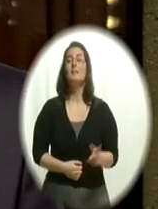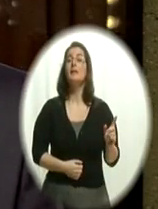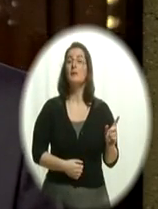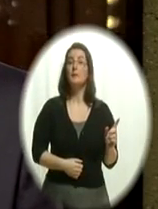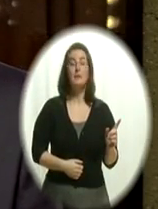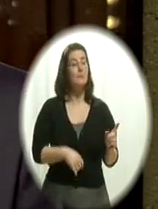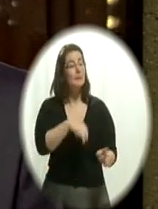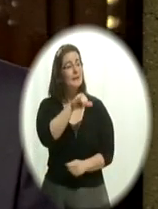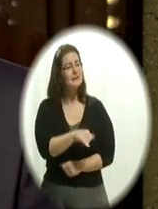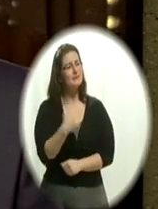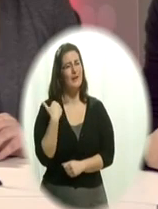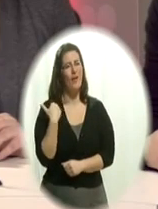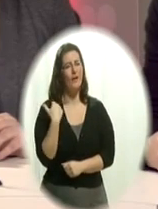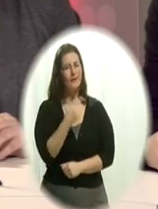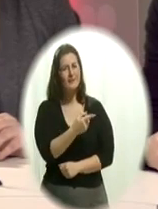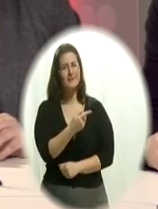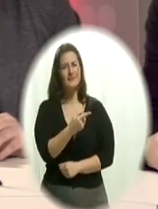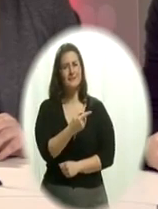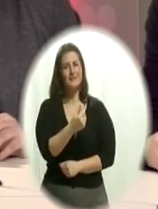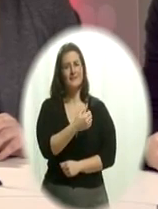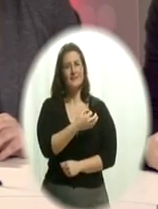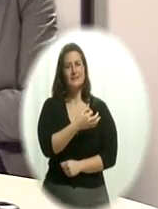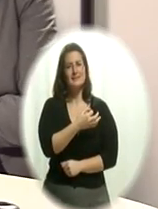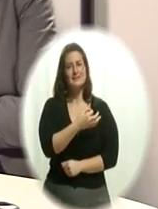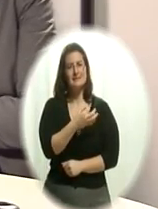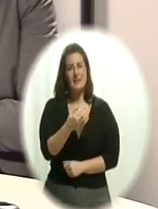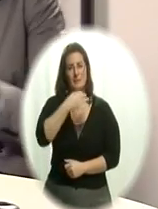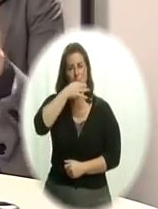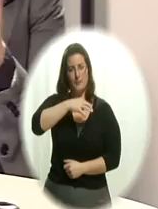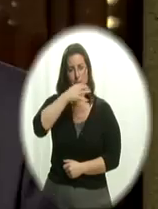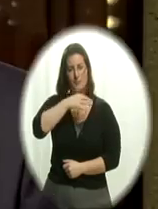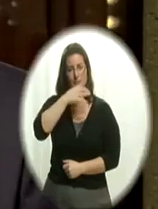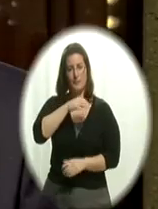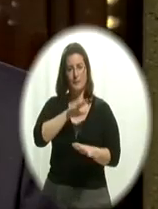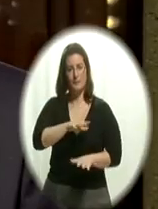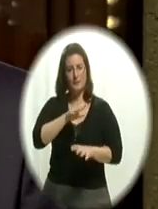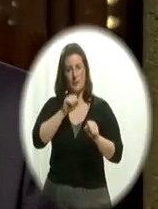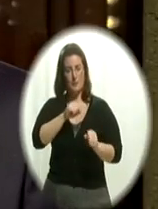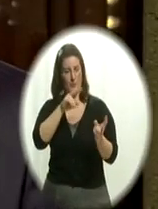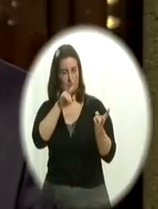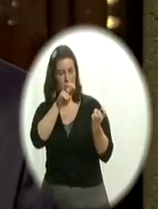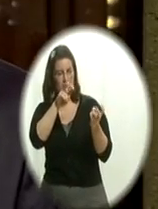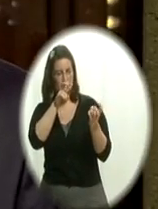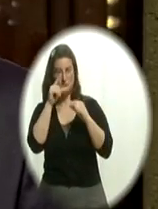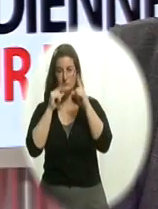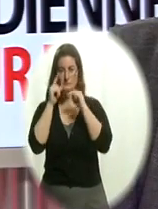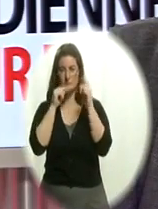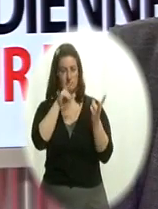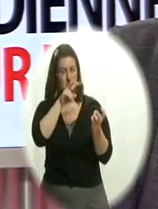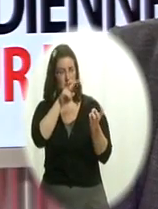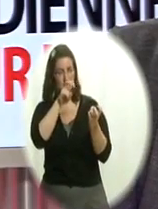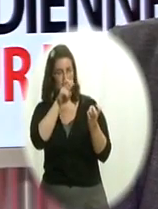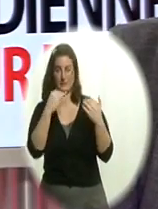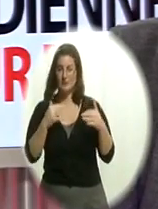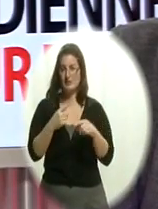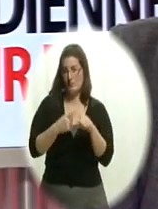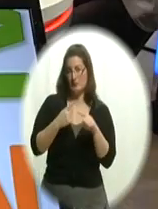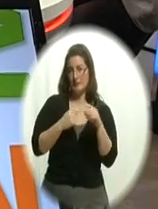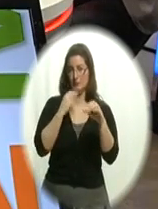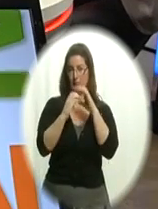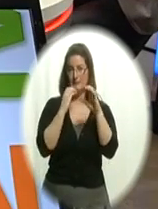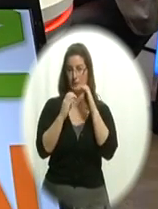que... il sait, si on ne parle pas trop vite, lire sur les lèvres. Hein. Donc déjà, c'est la moitié de la communication qui si est